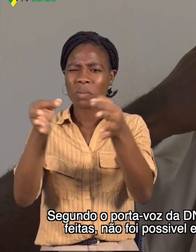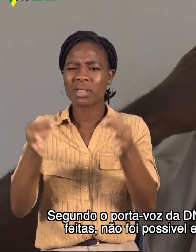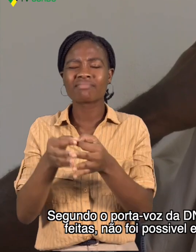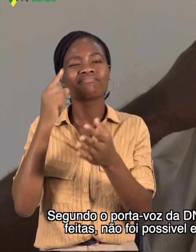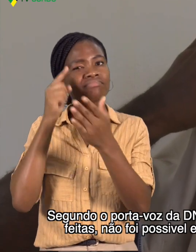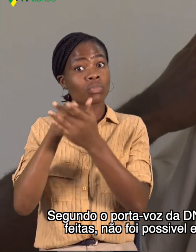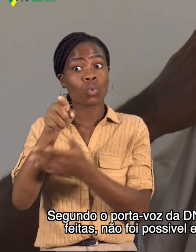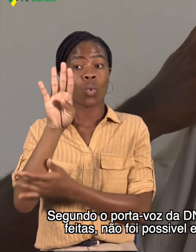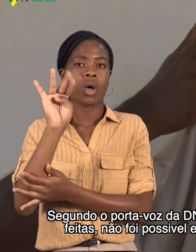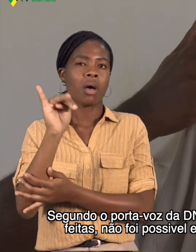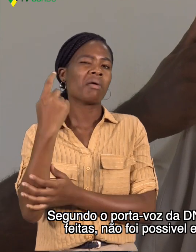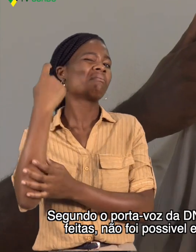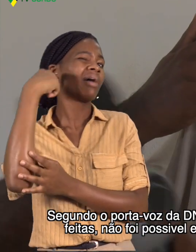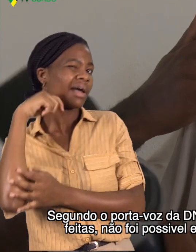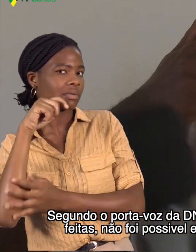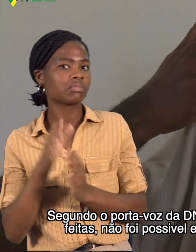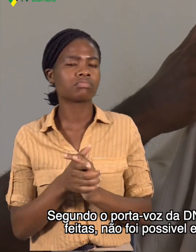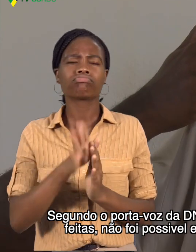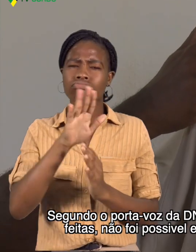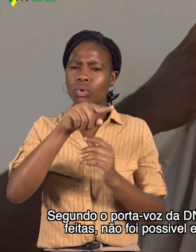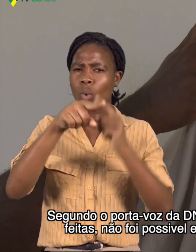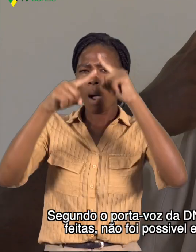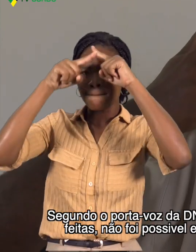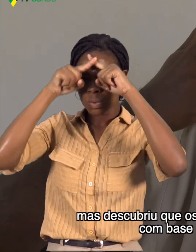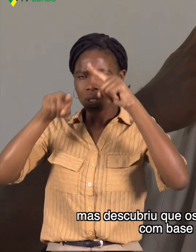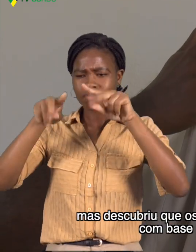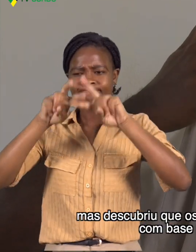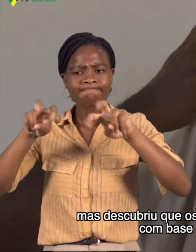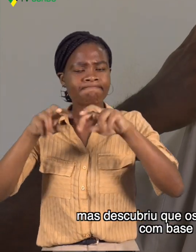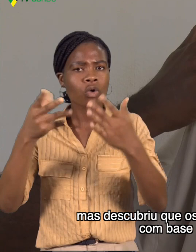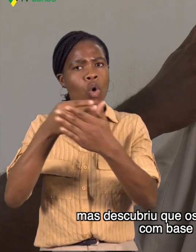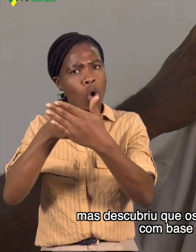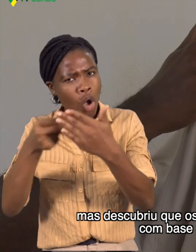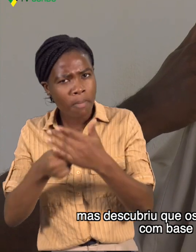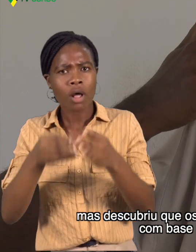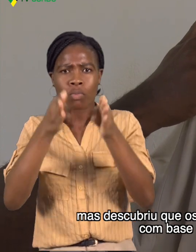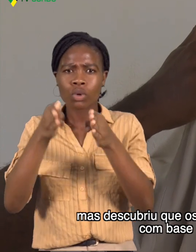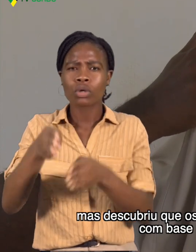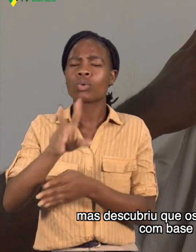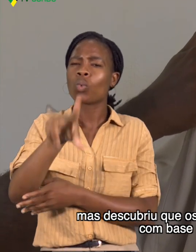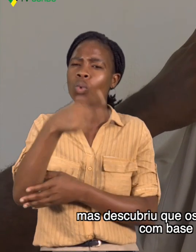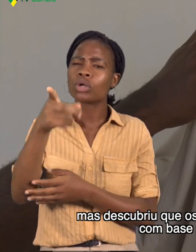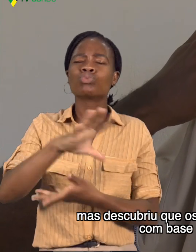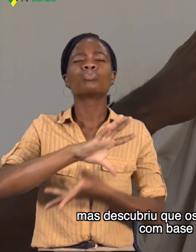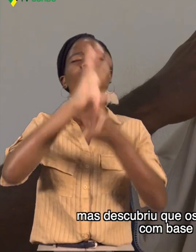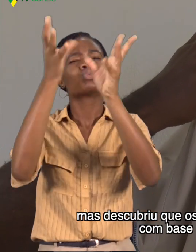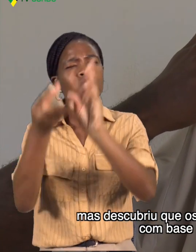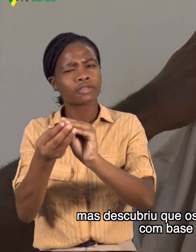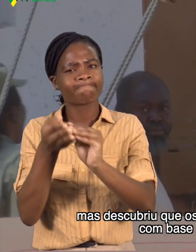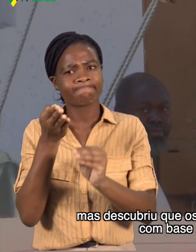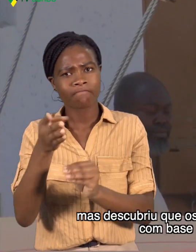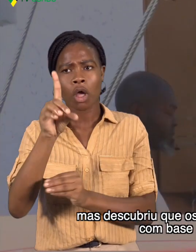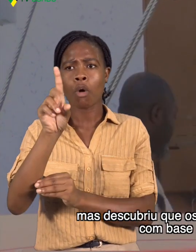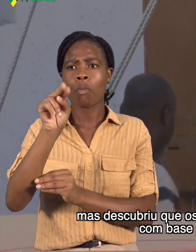feitas, não foi possível encontrar o registro dos dez indivíduos, mas descobriu que os documentos falsos foram produzidos com